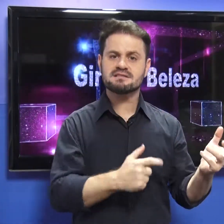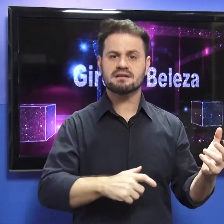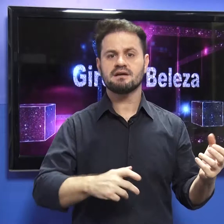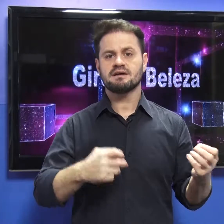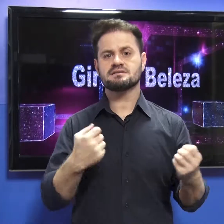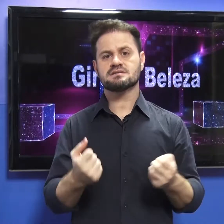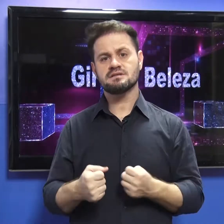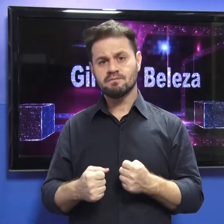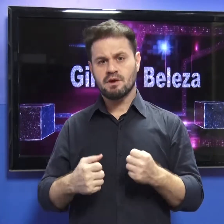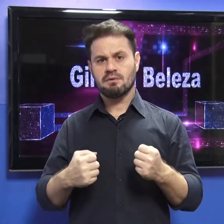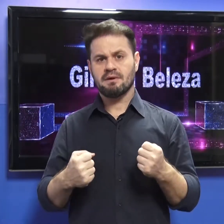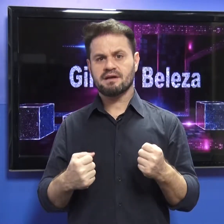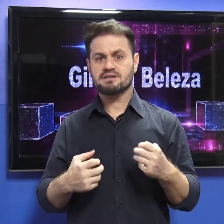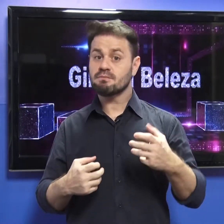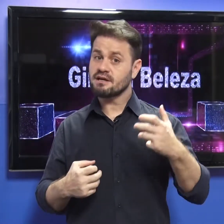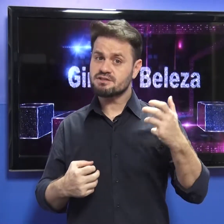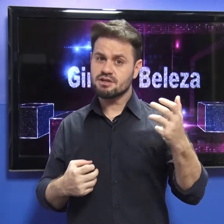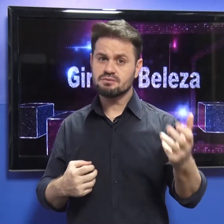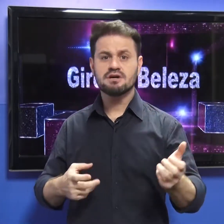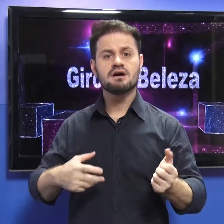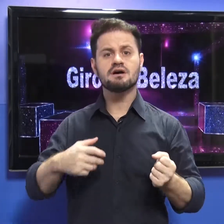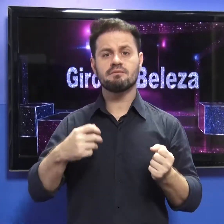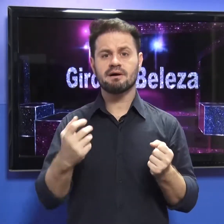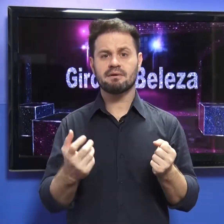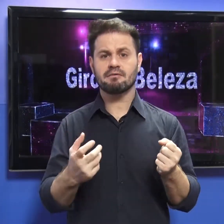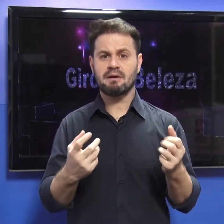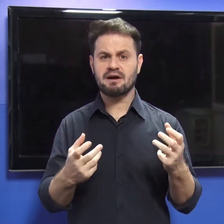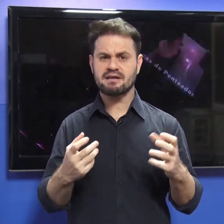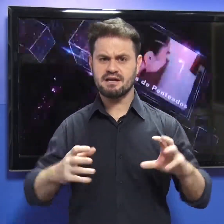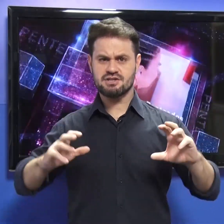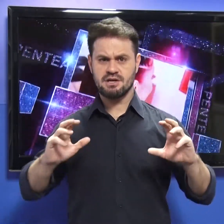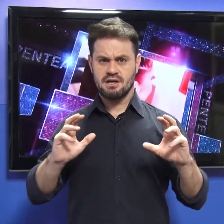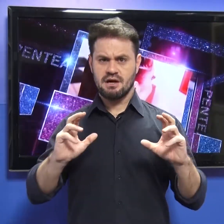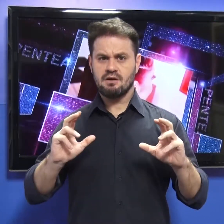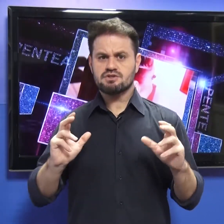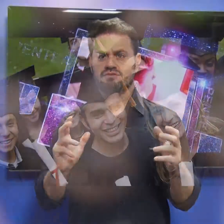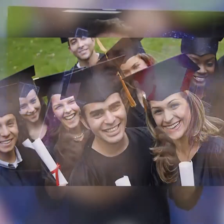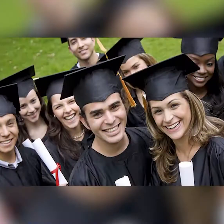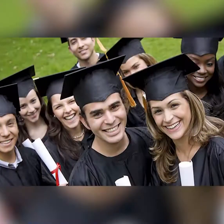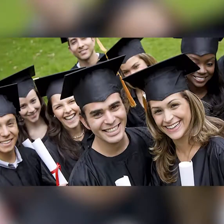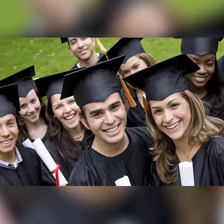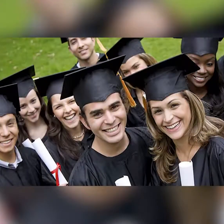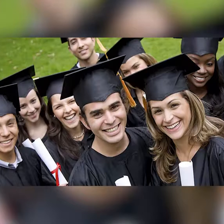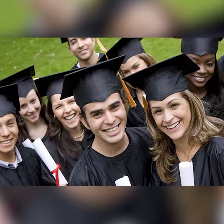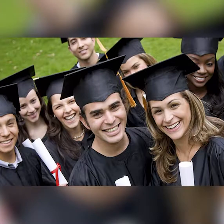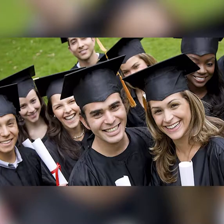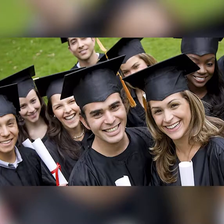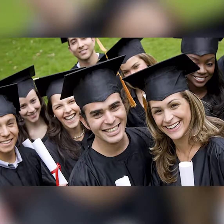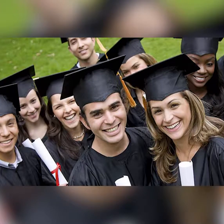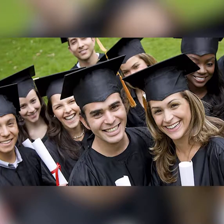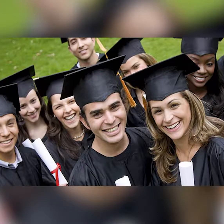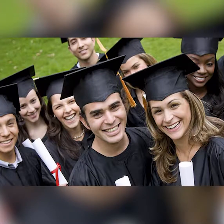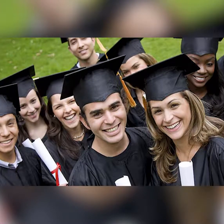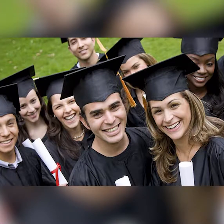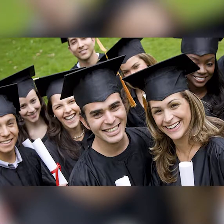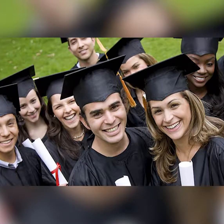e sim uma maquiagem mais de reunião uma maquiagem aonde você passa essa seriedade que o momento